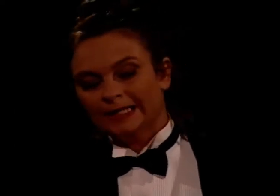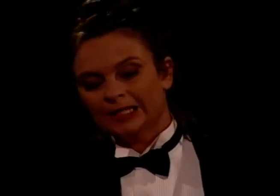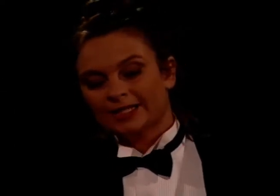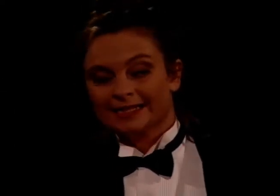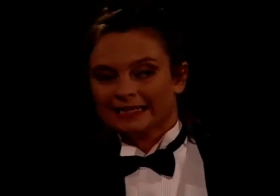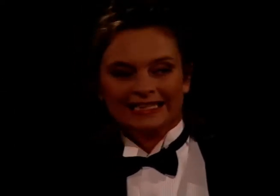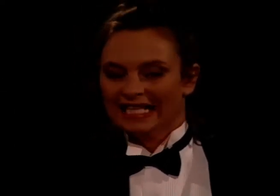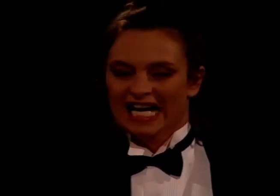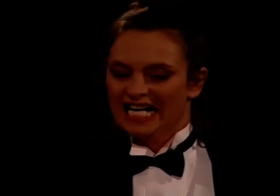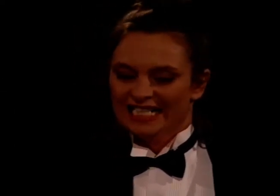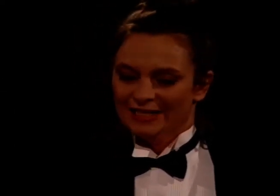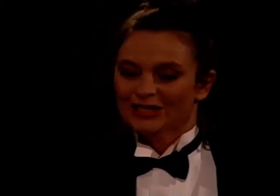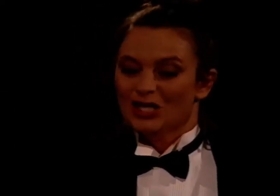Frusen. Kissnödig.